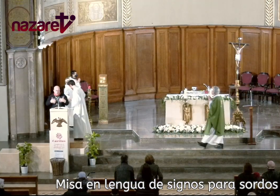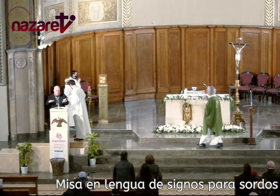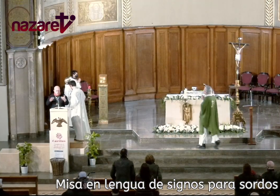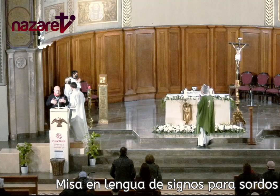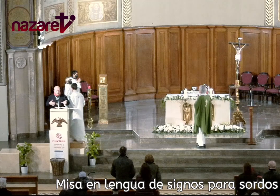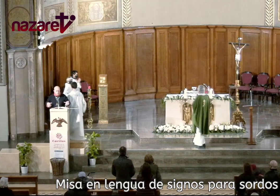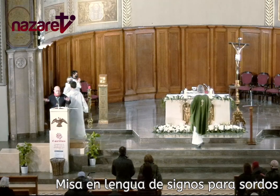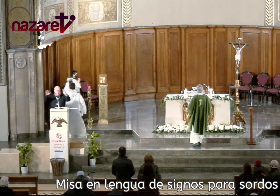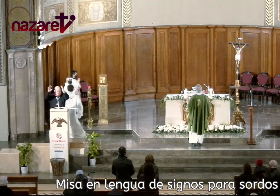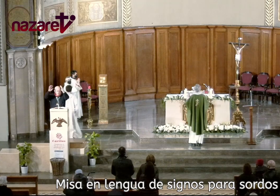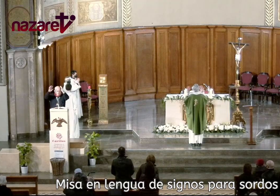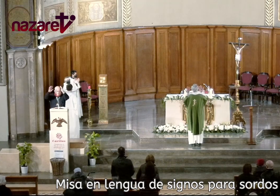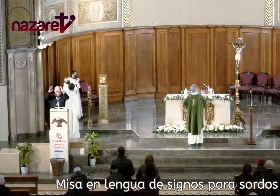y ya